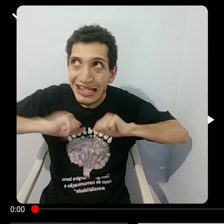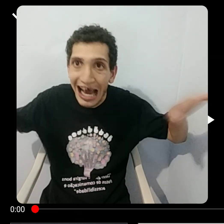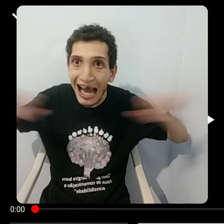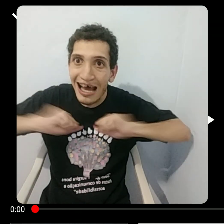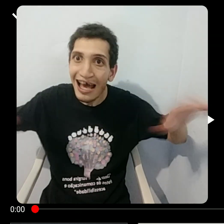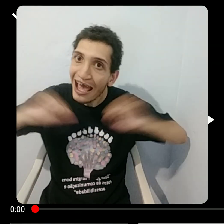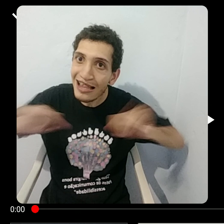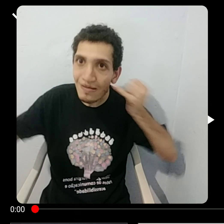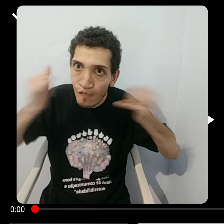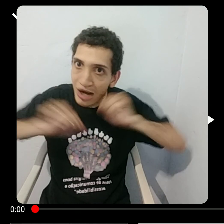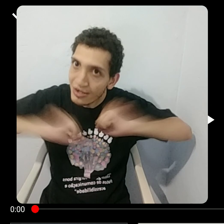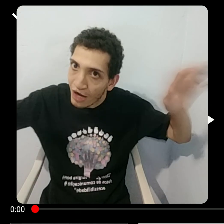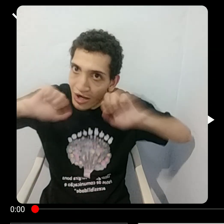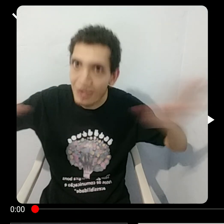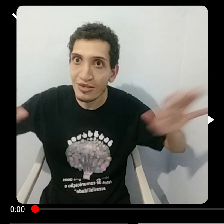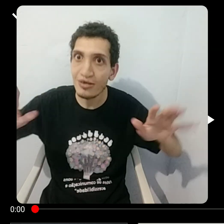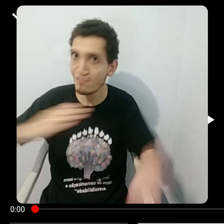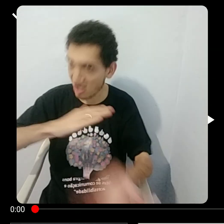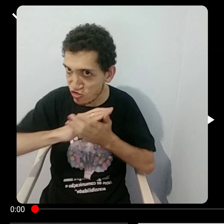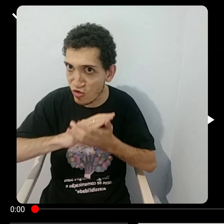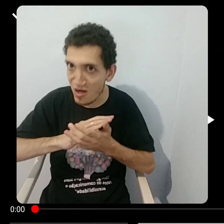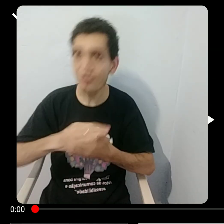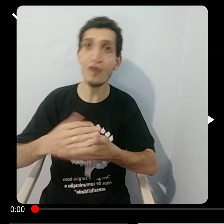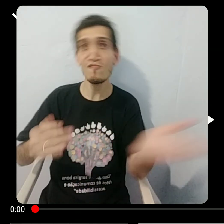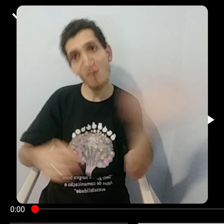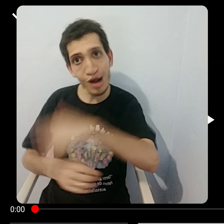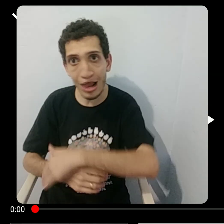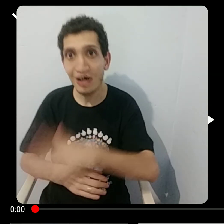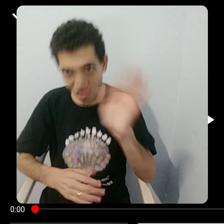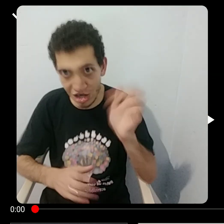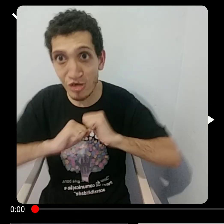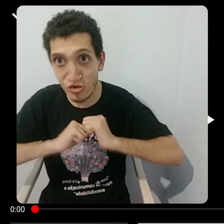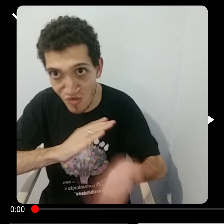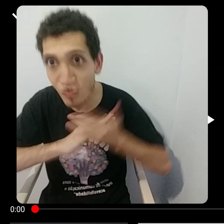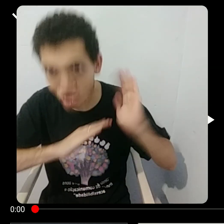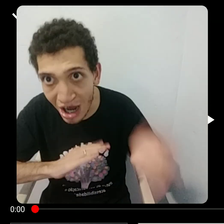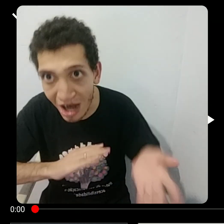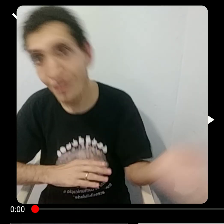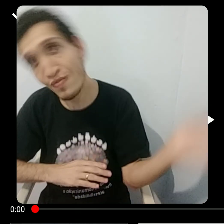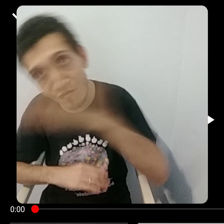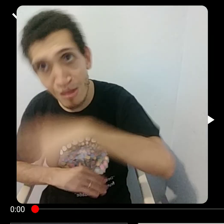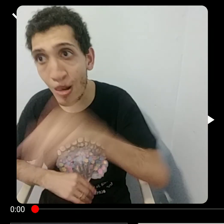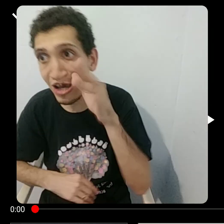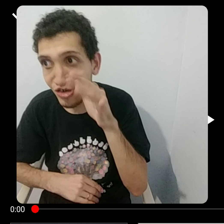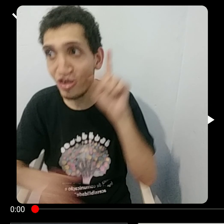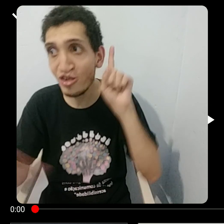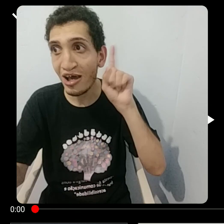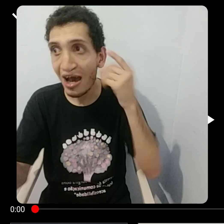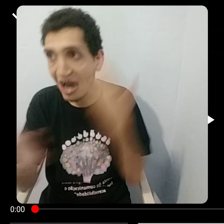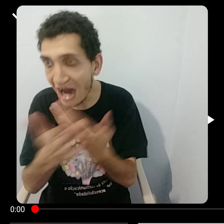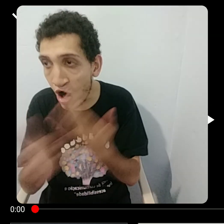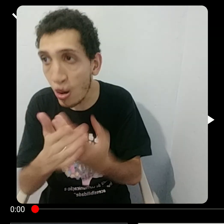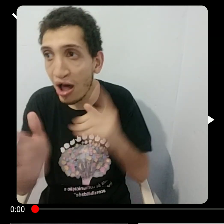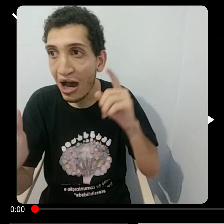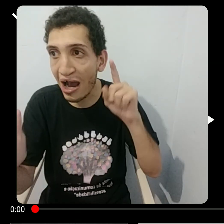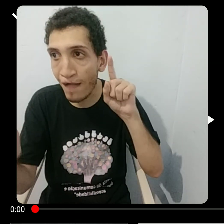realizar essa informação aí. Me ajuda? Então, bora lá. Já me ajudou? Já? Então vamos lá e a aula, a